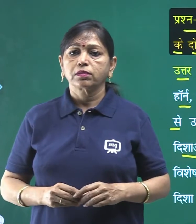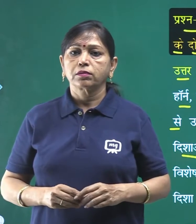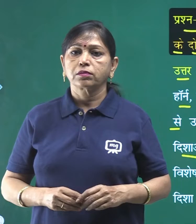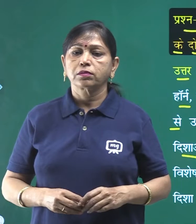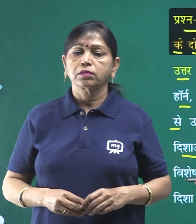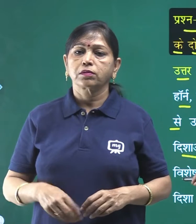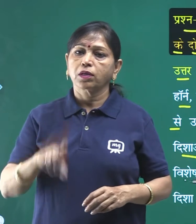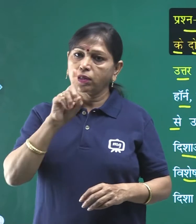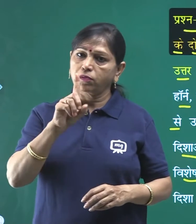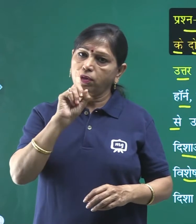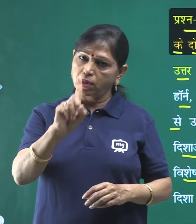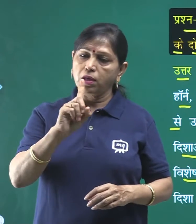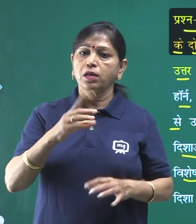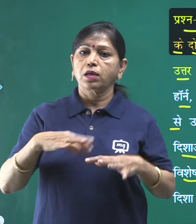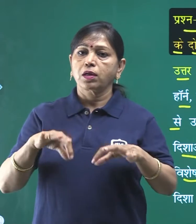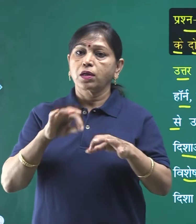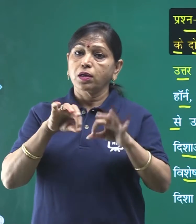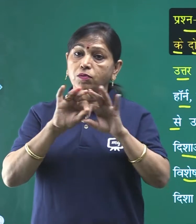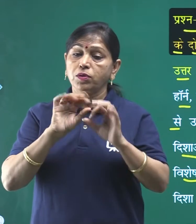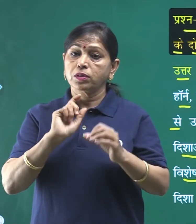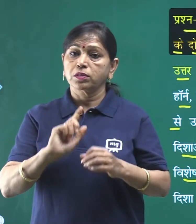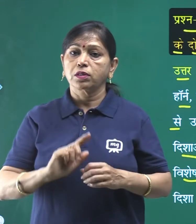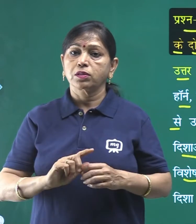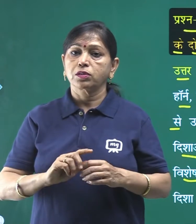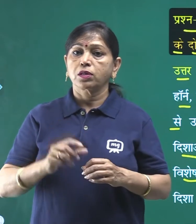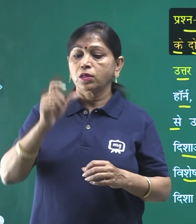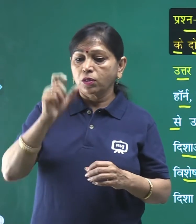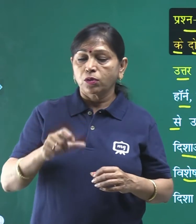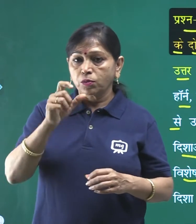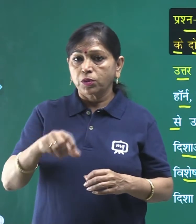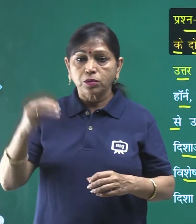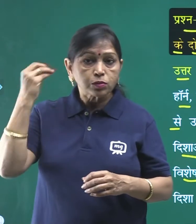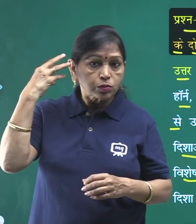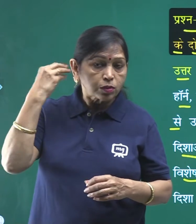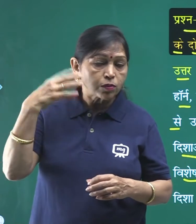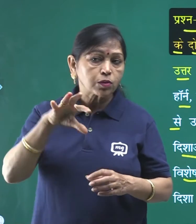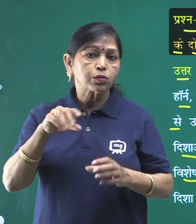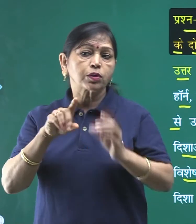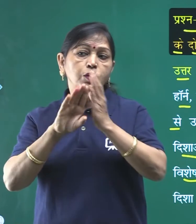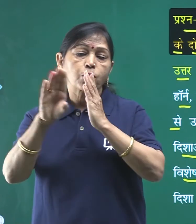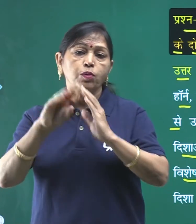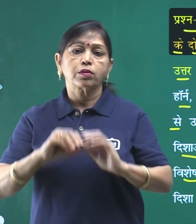केवल एक ही विशेष श्रोताओं की ओर